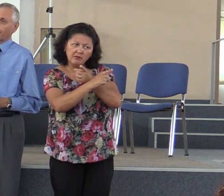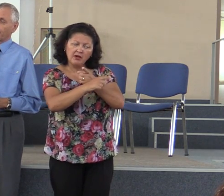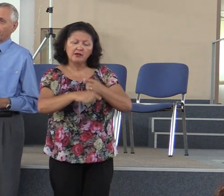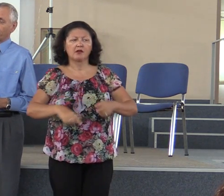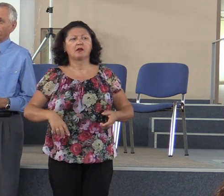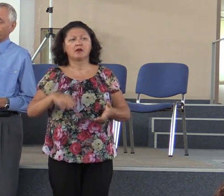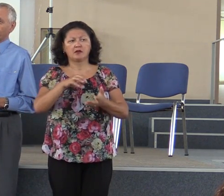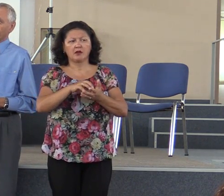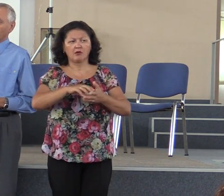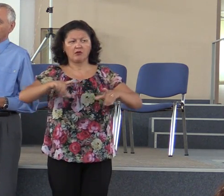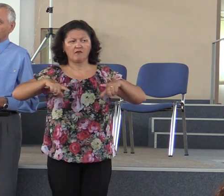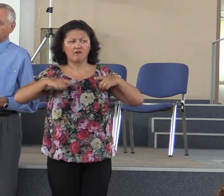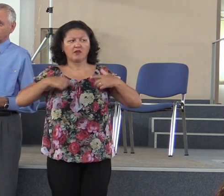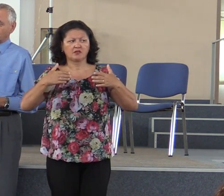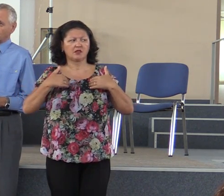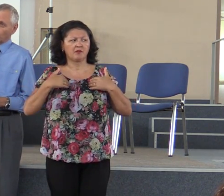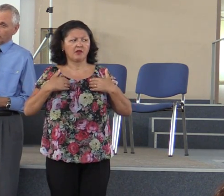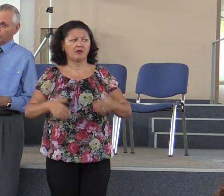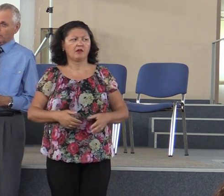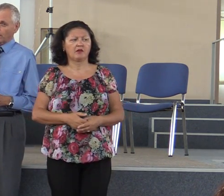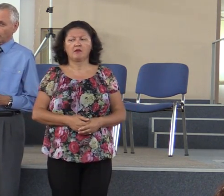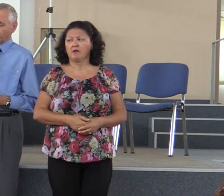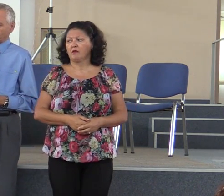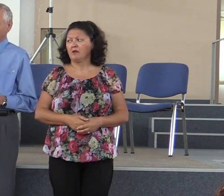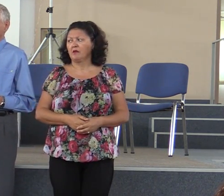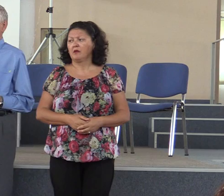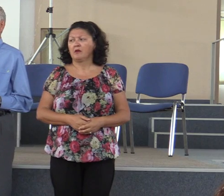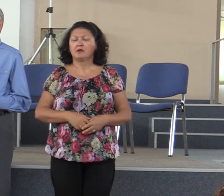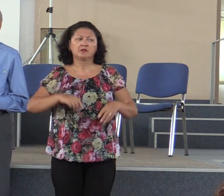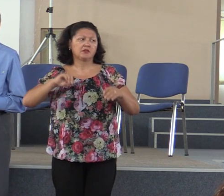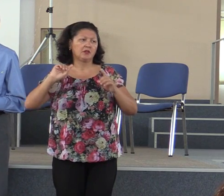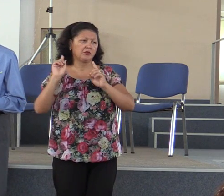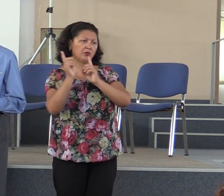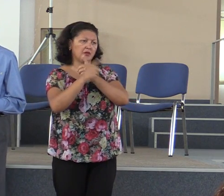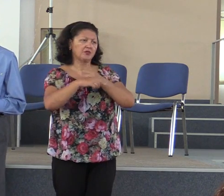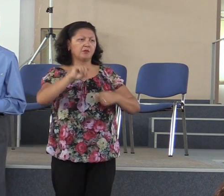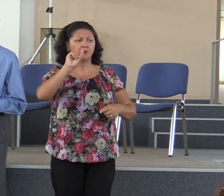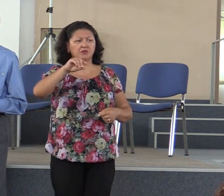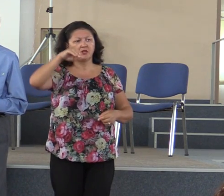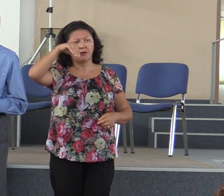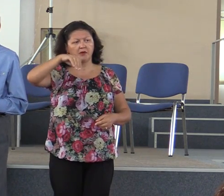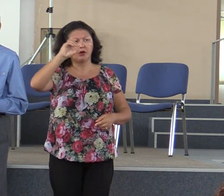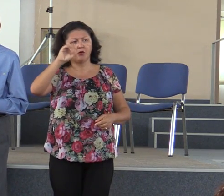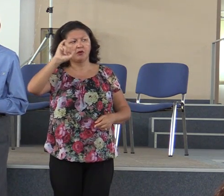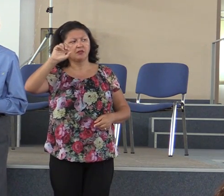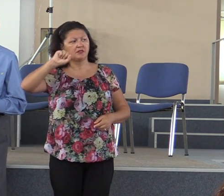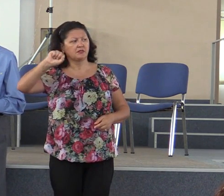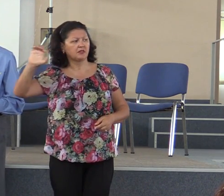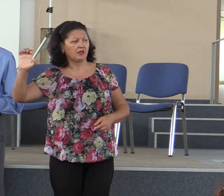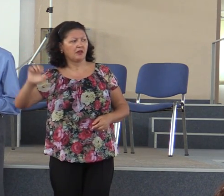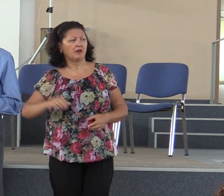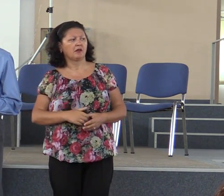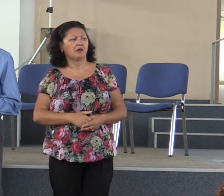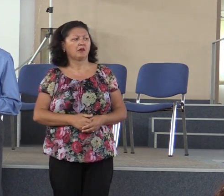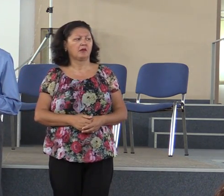For example, take a look at Moses. Să ne întoarcem puțin la Moise. Remember the story about Moses and the burning bush? Vă amintiți de